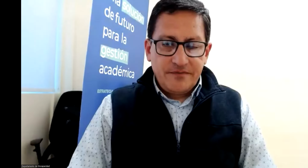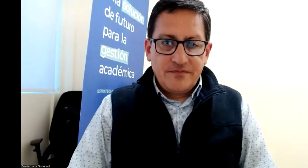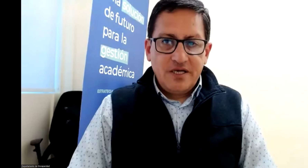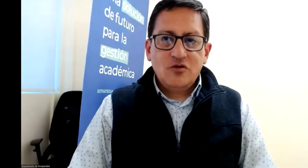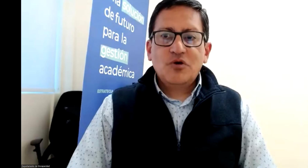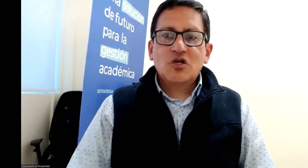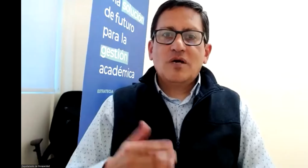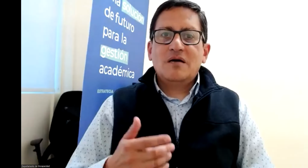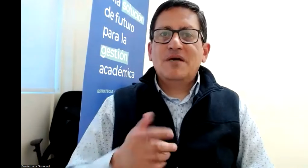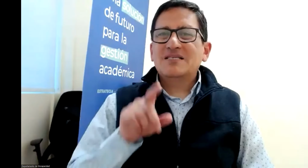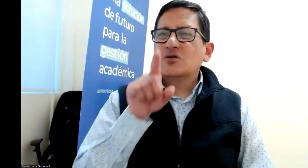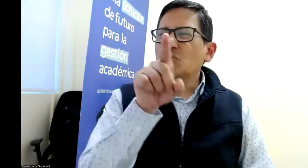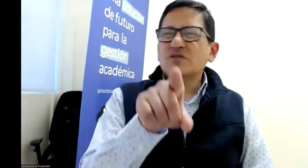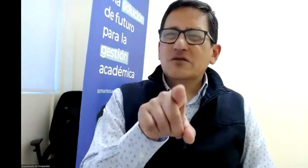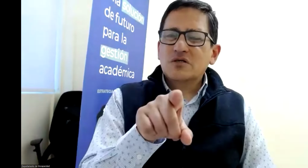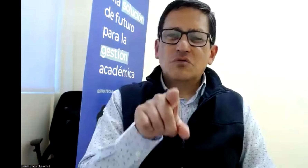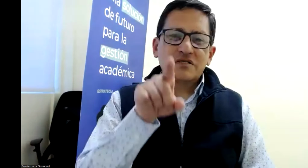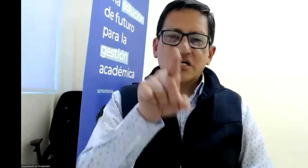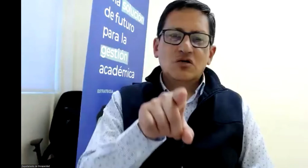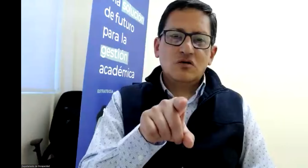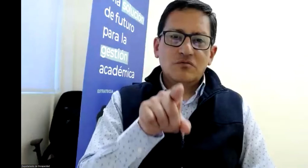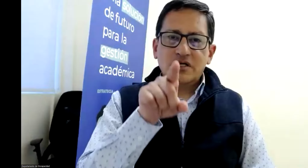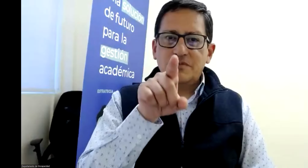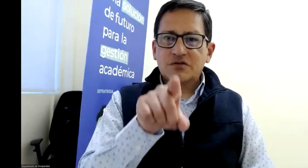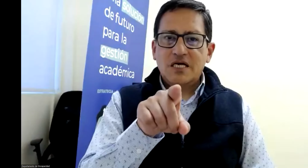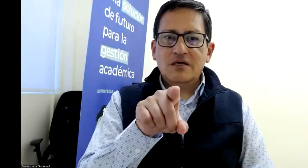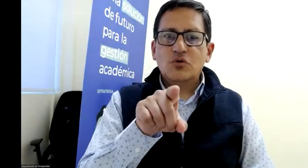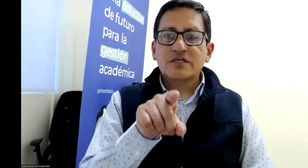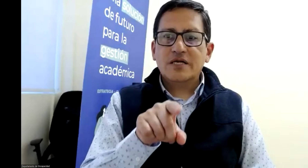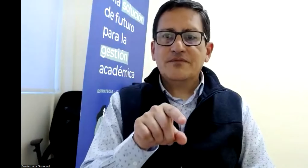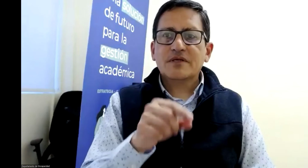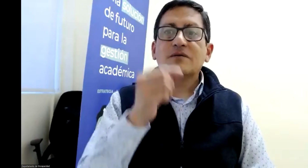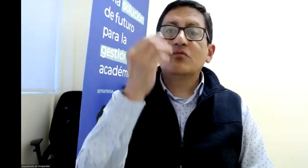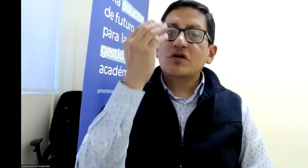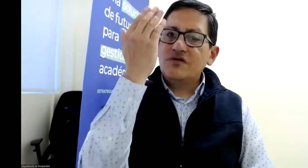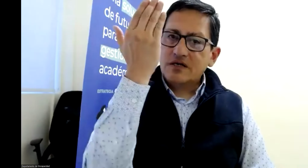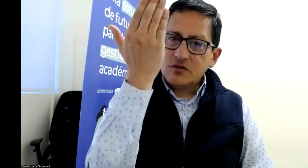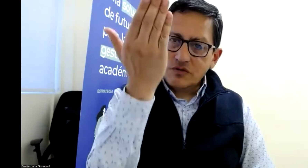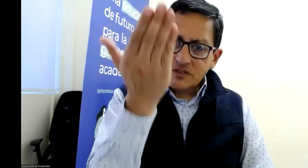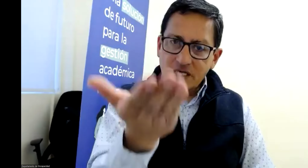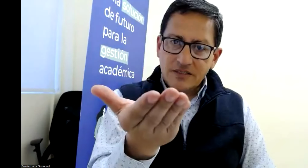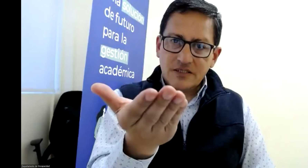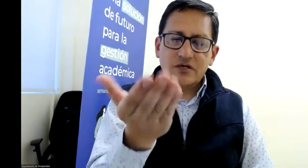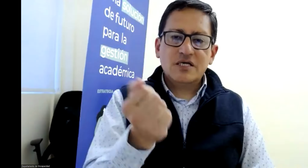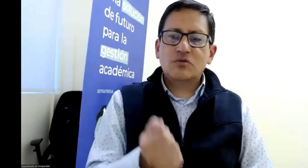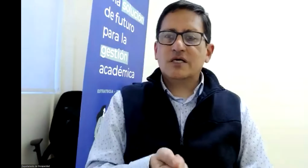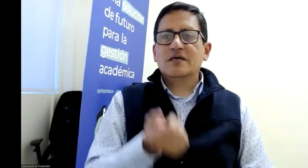esto es un poquito más en de decir tú ¿cierto? que es muy seco muy impersonal usted muy bien usted ¿cierto? ahí como que